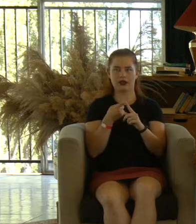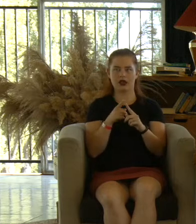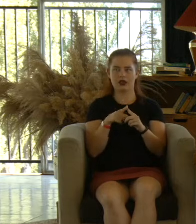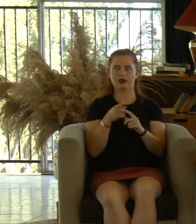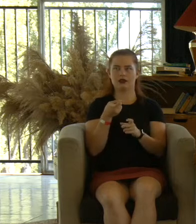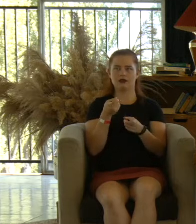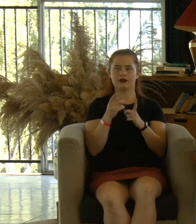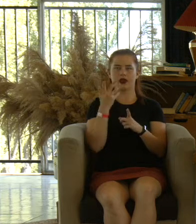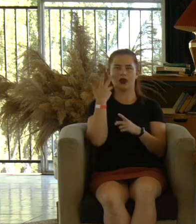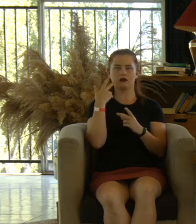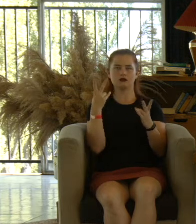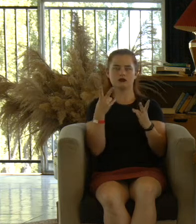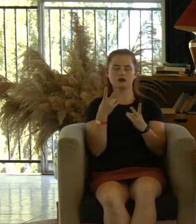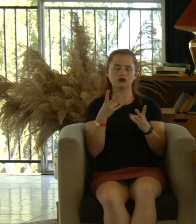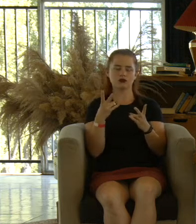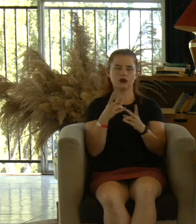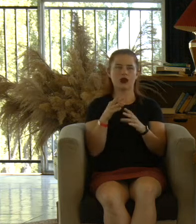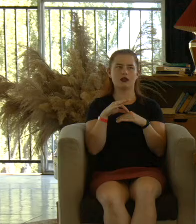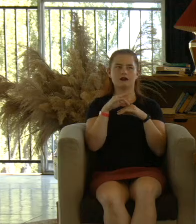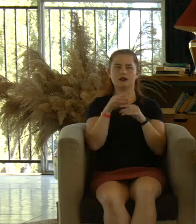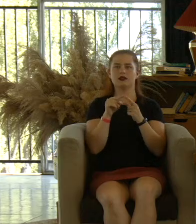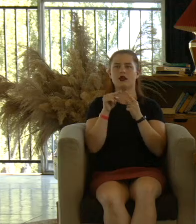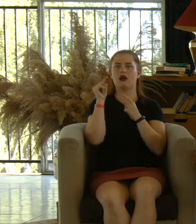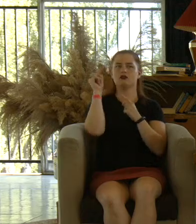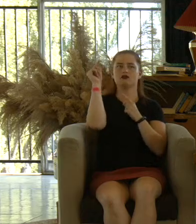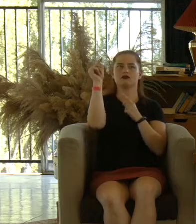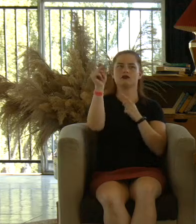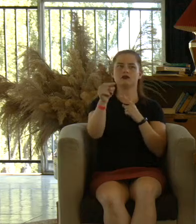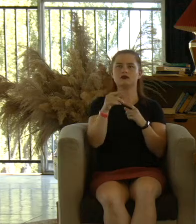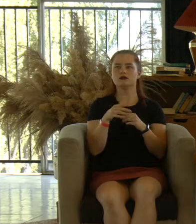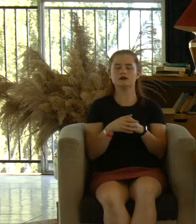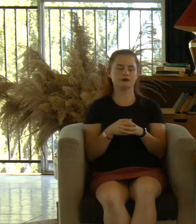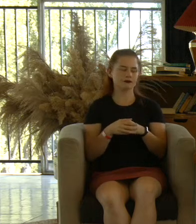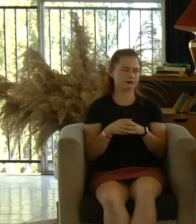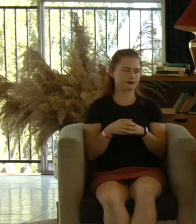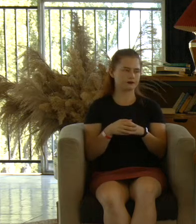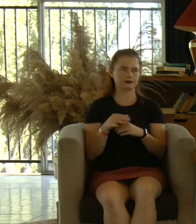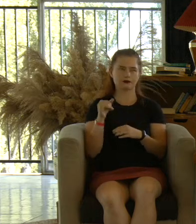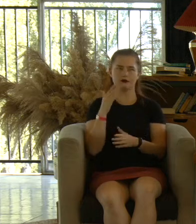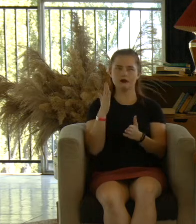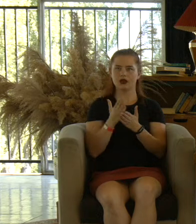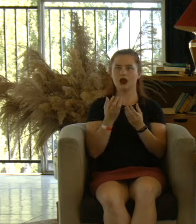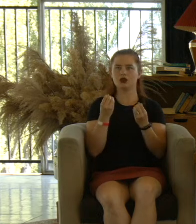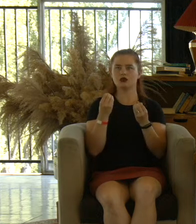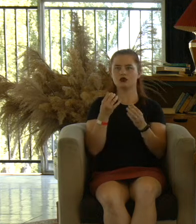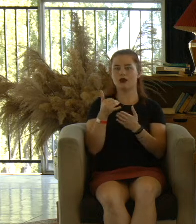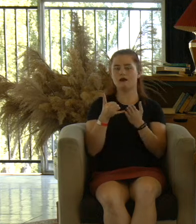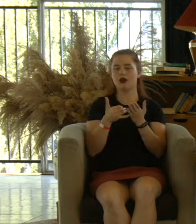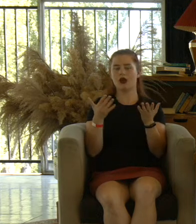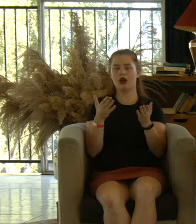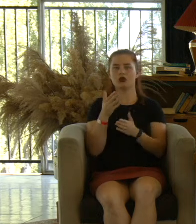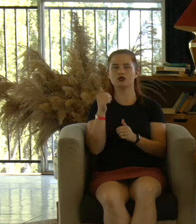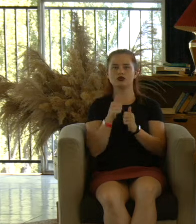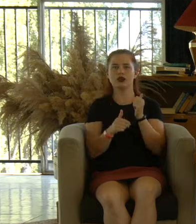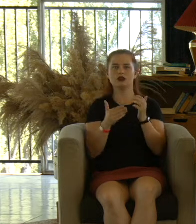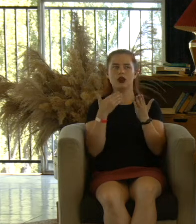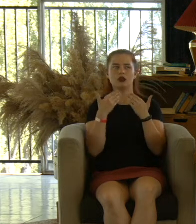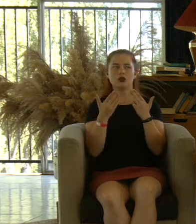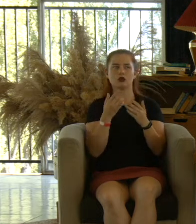расстояние, когда перевести, потому что в целом вино может, ну, чуть-чуть испортиться. То есть, и есть еще вина, которые часто относят к натуральным, но